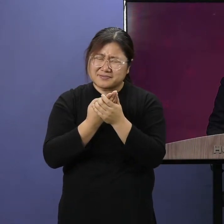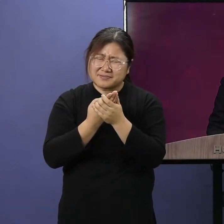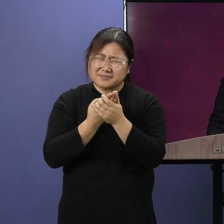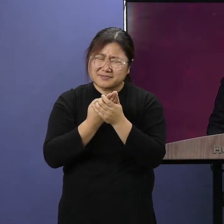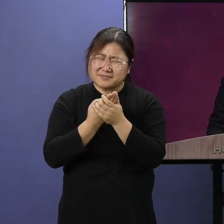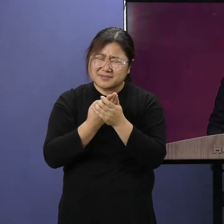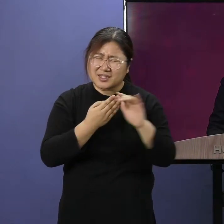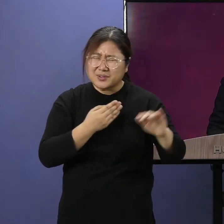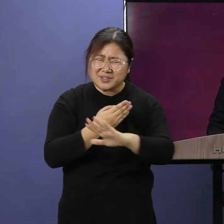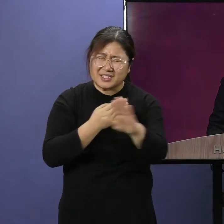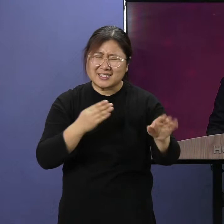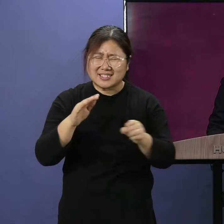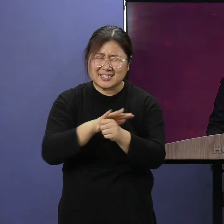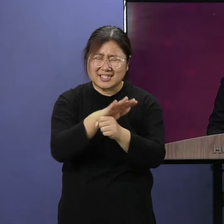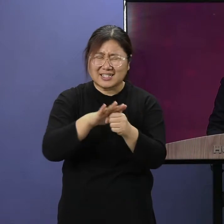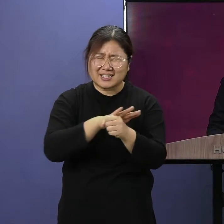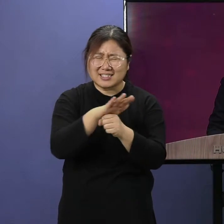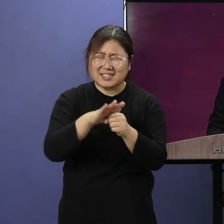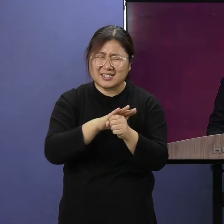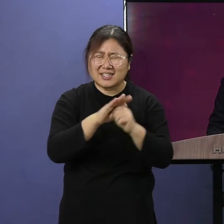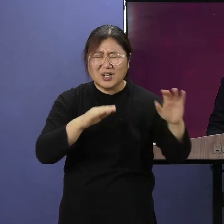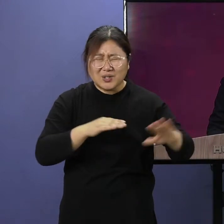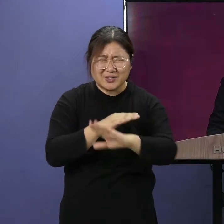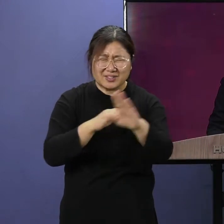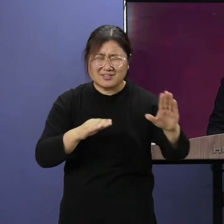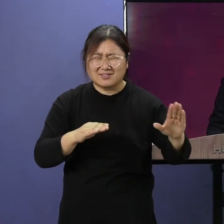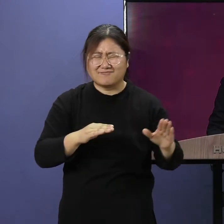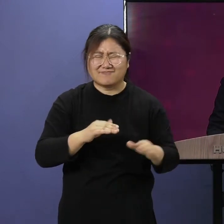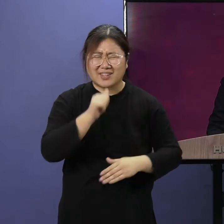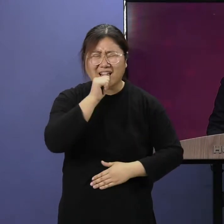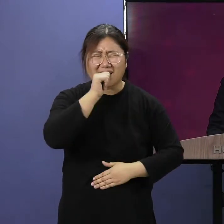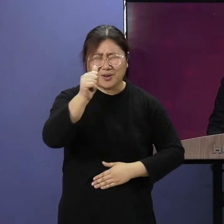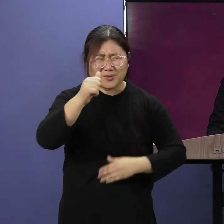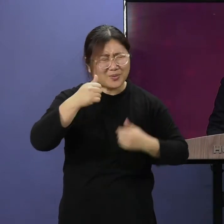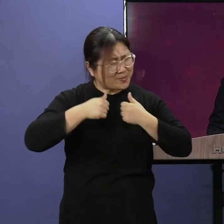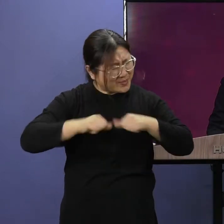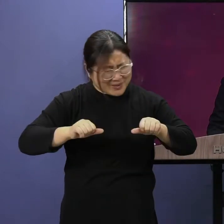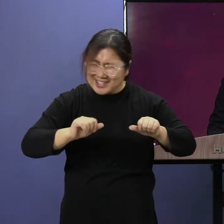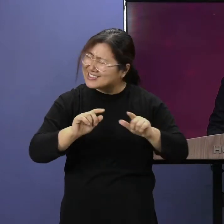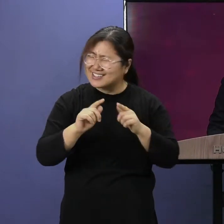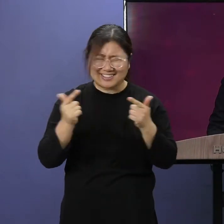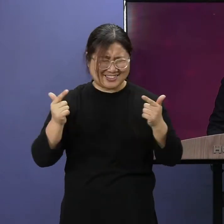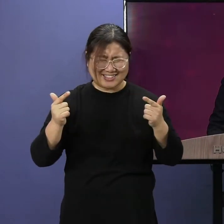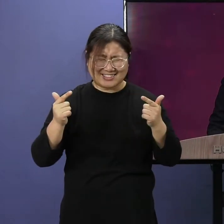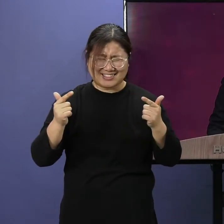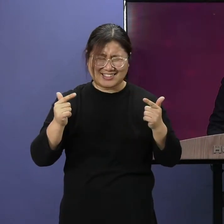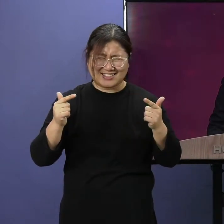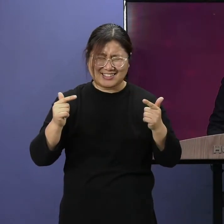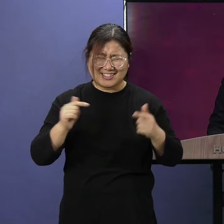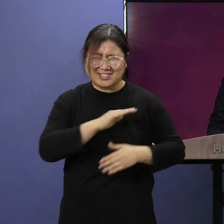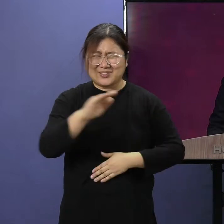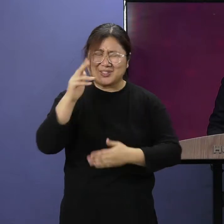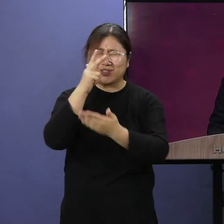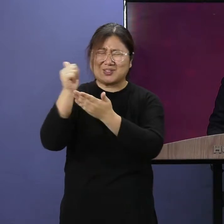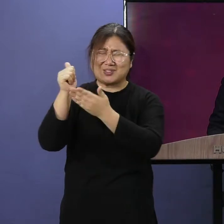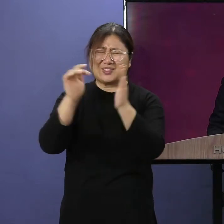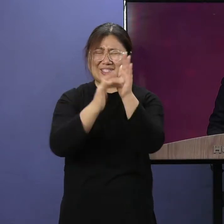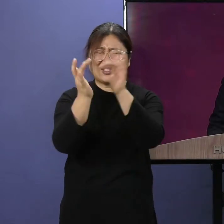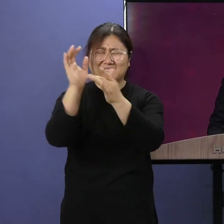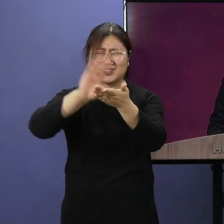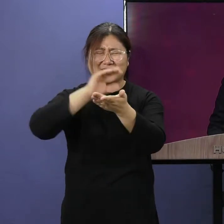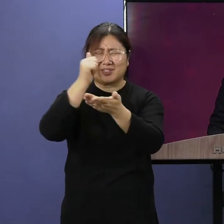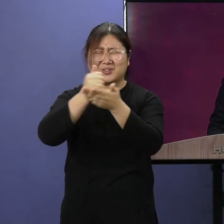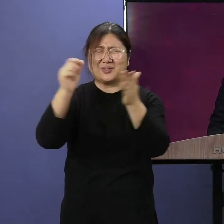우리를 사랑하사 우리를 절대 포기하지 않으시는 우리 주 예수 그리스도의 이름으로